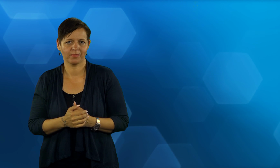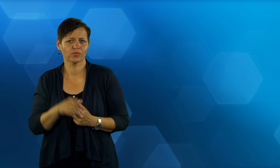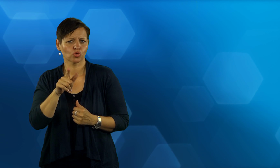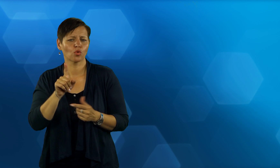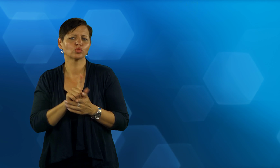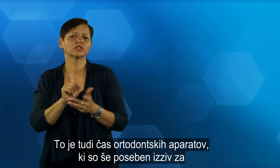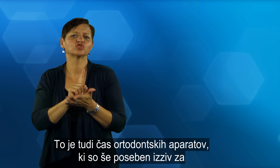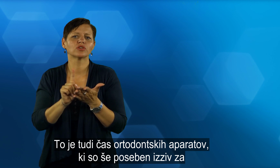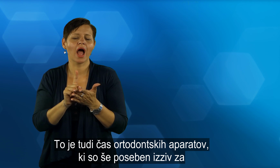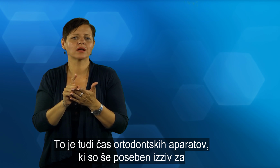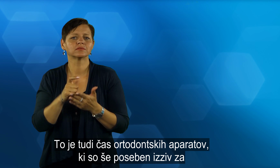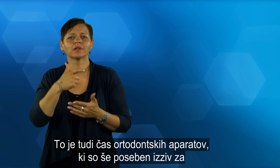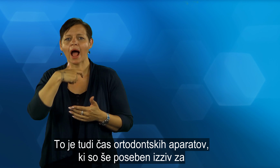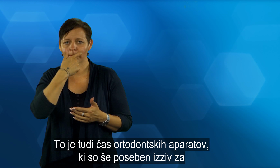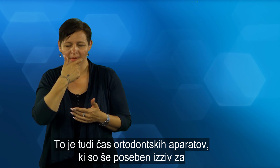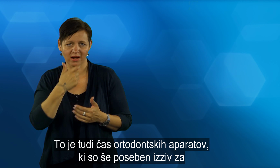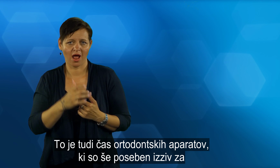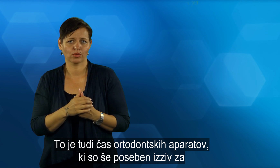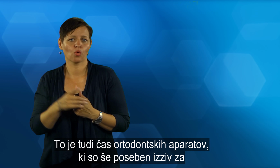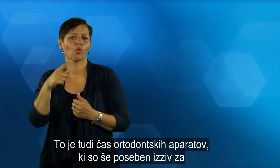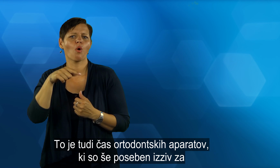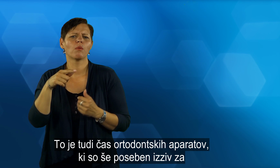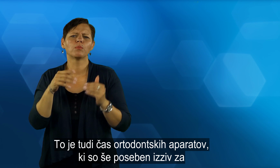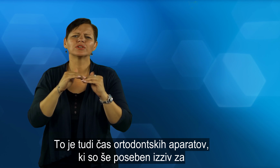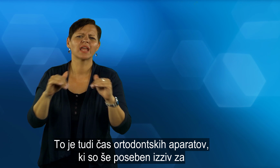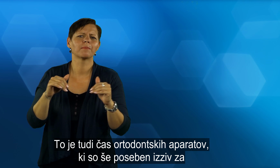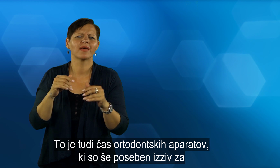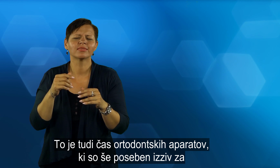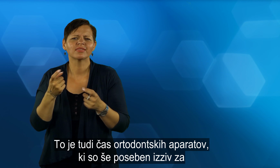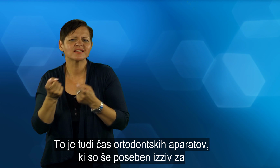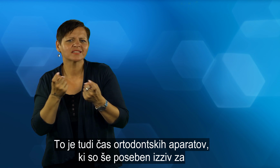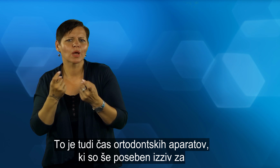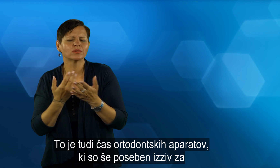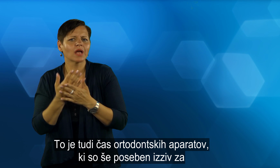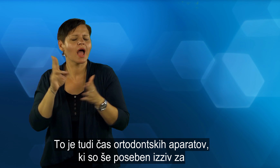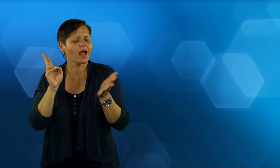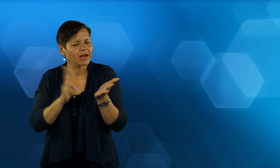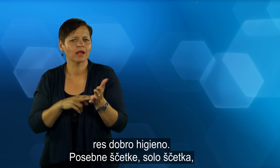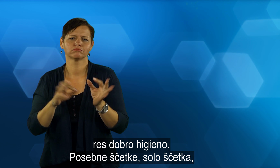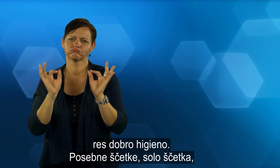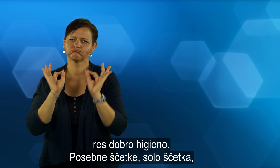To je tudi čas ortodontskih aparatov, ki so še poseben izziv za res dobro higieno.